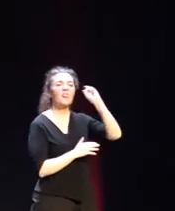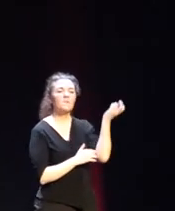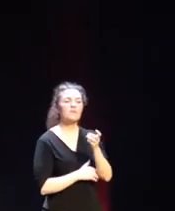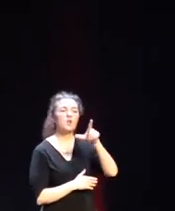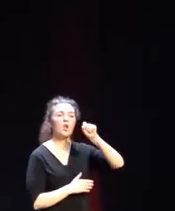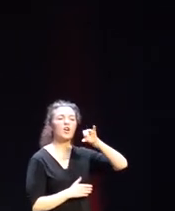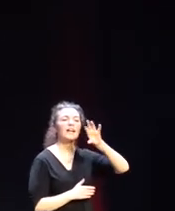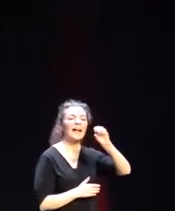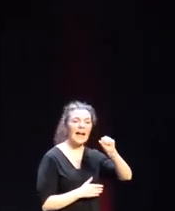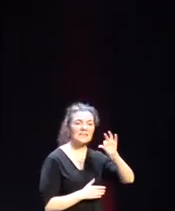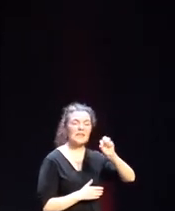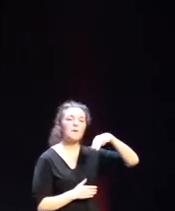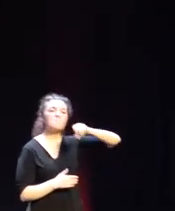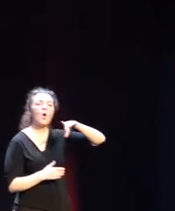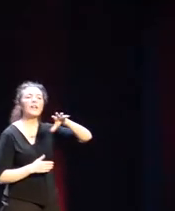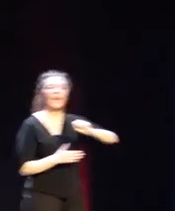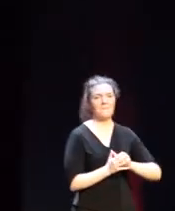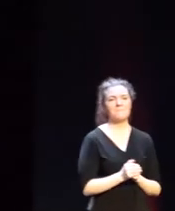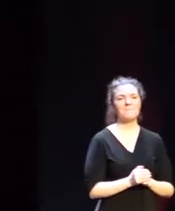Lorcas de Mónica Blanco.